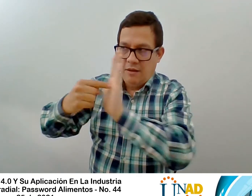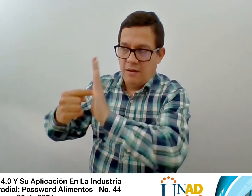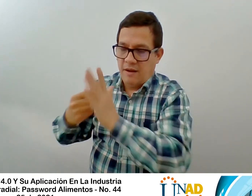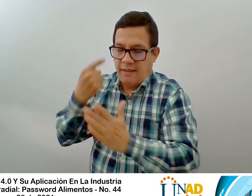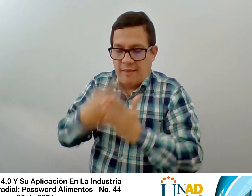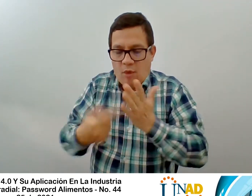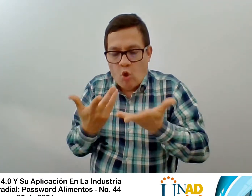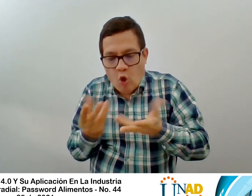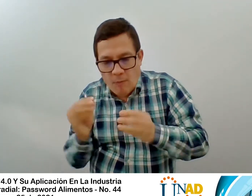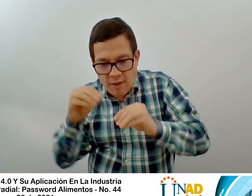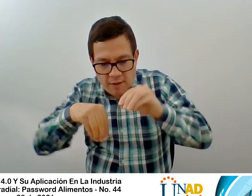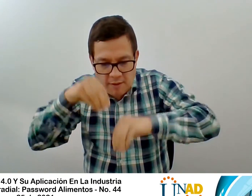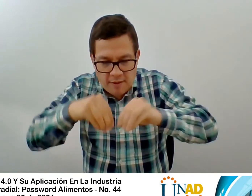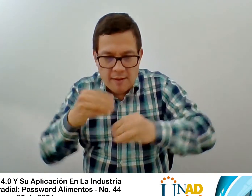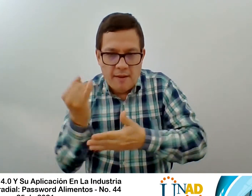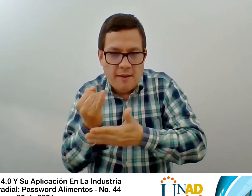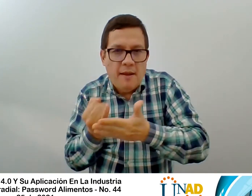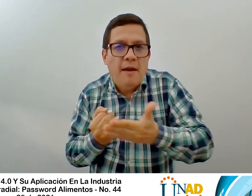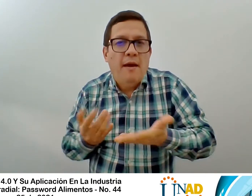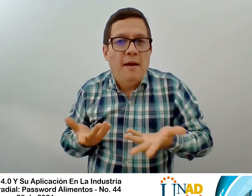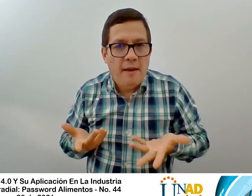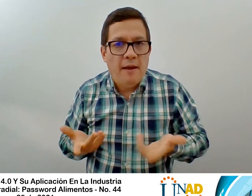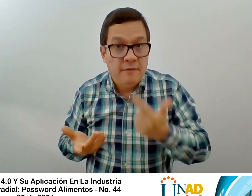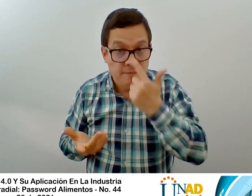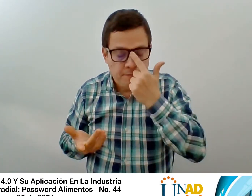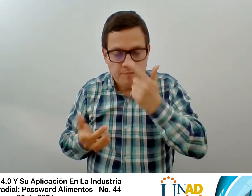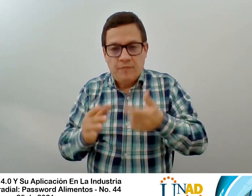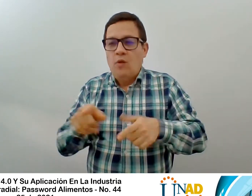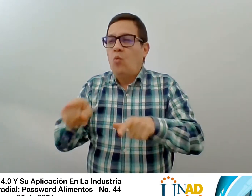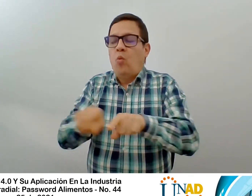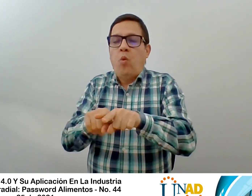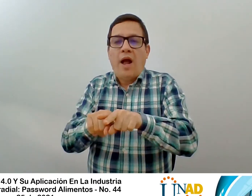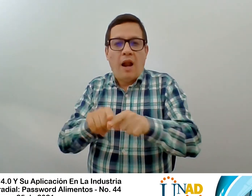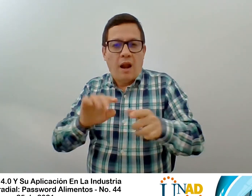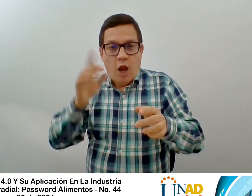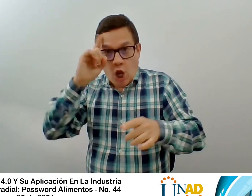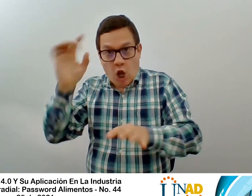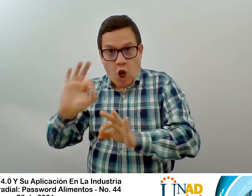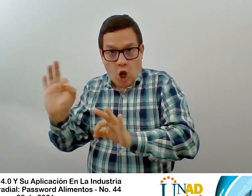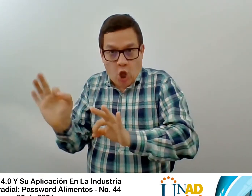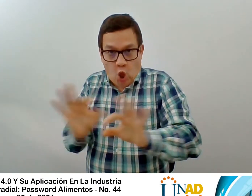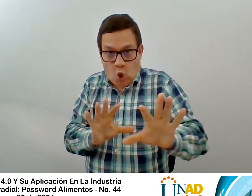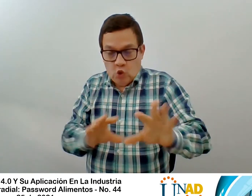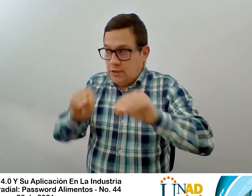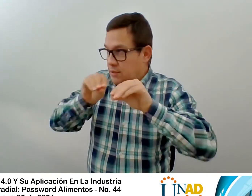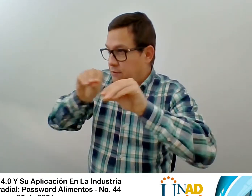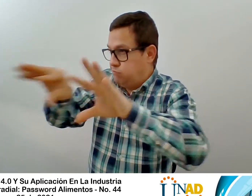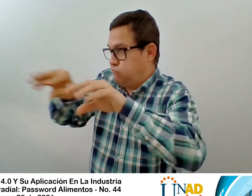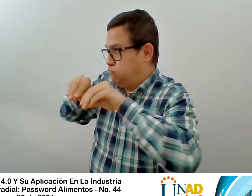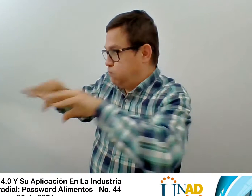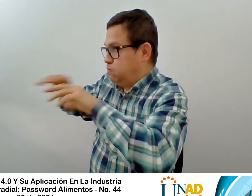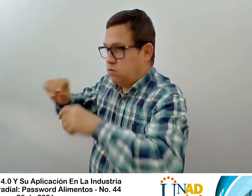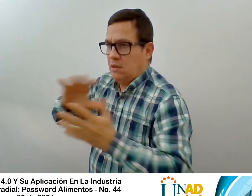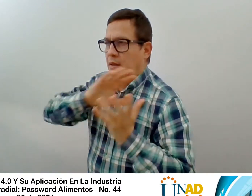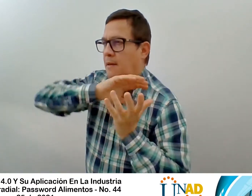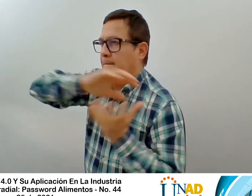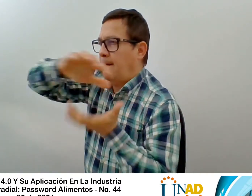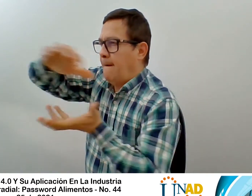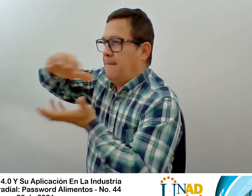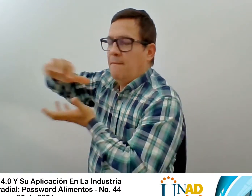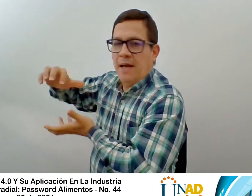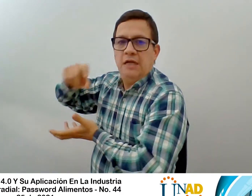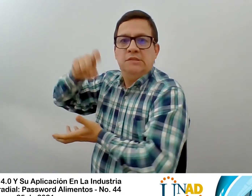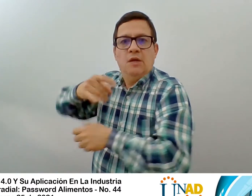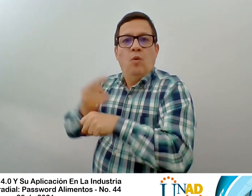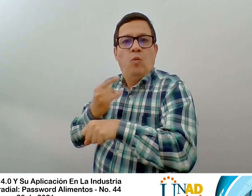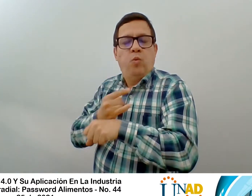de productos. Adicionalmente, el final de la cadena logística para la distribución también podría automatizarse a través